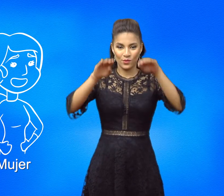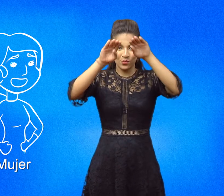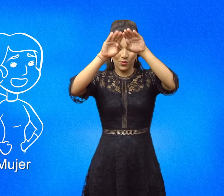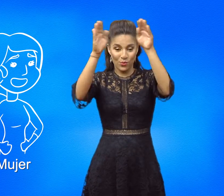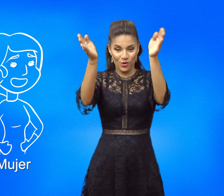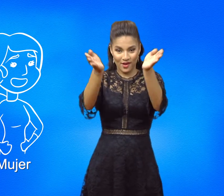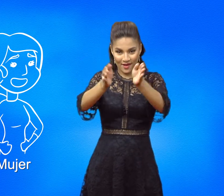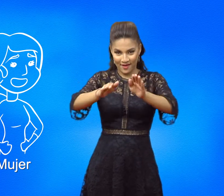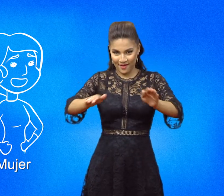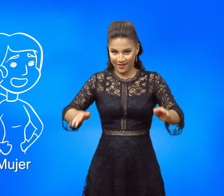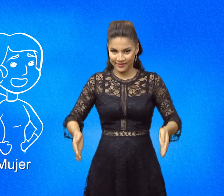mujer